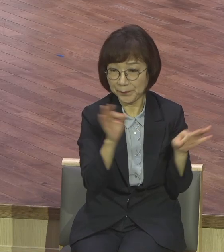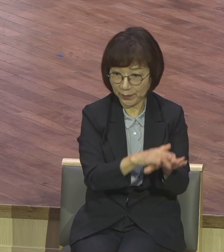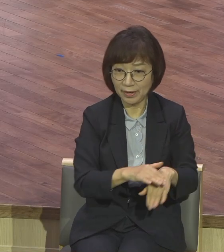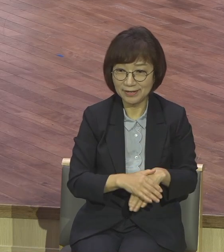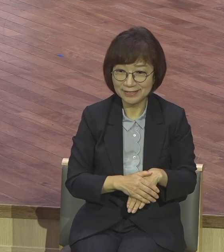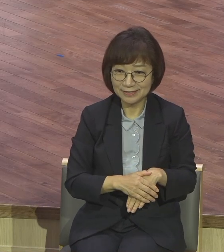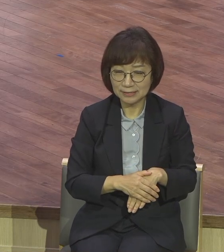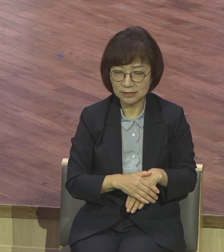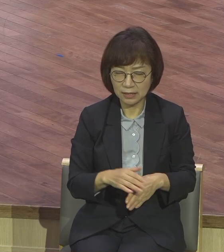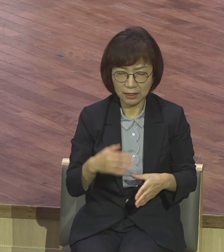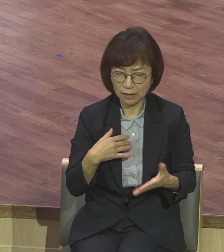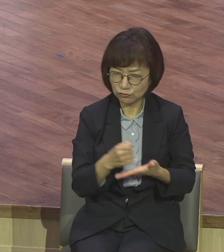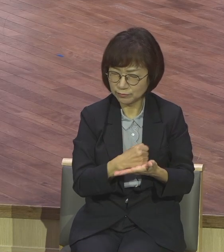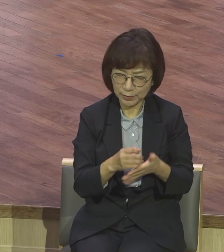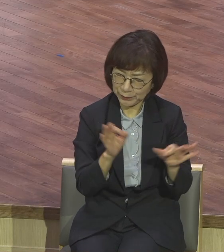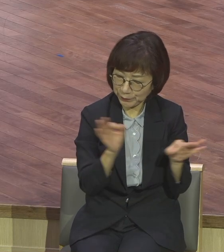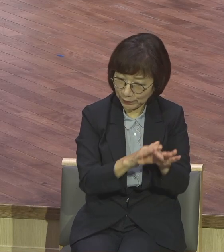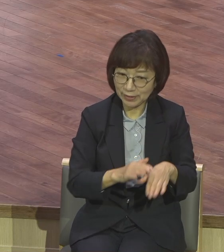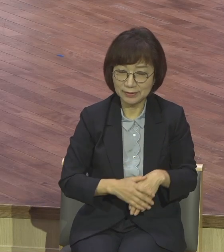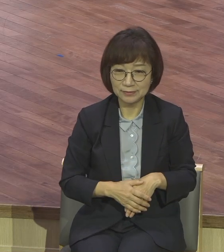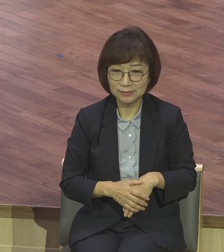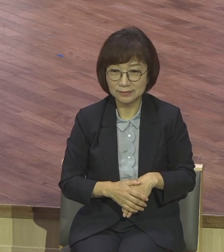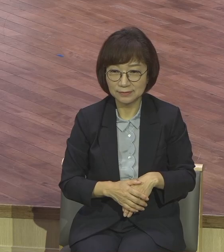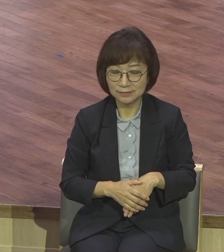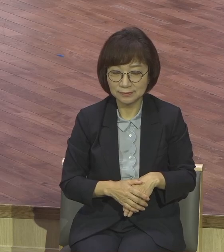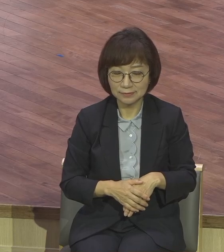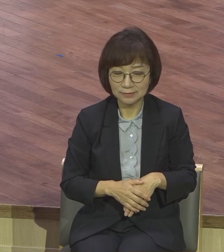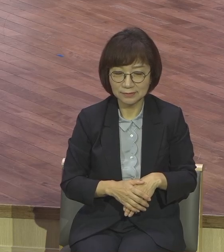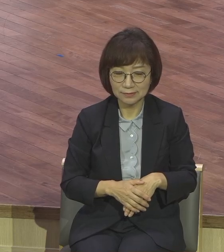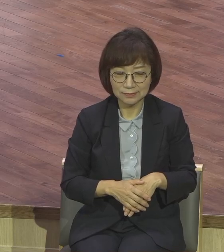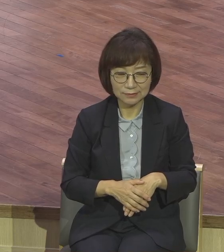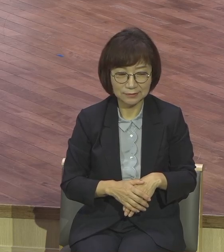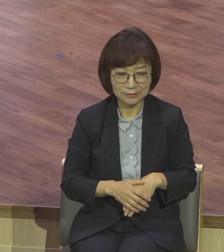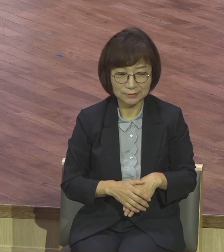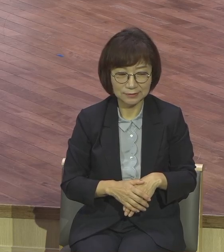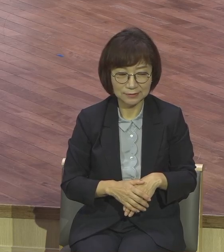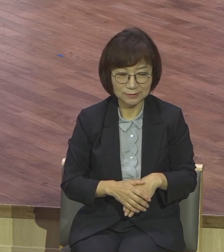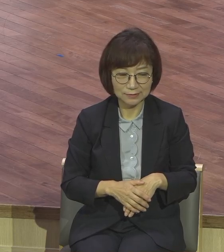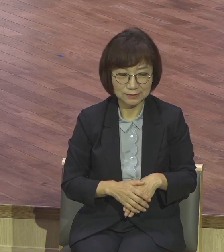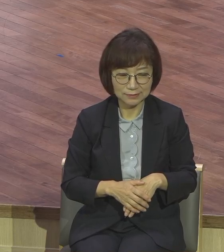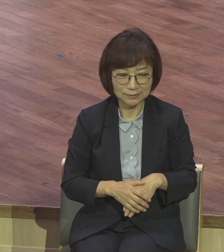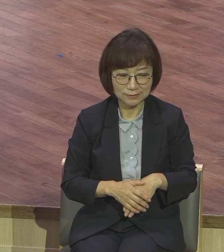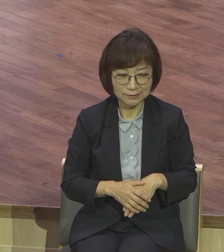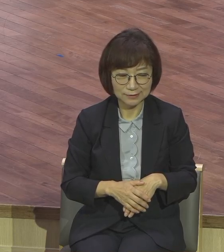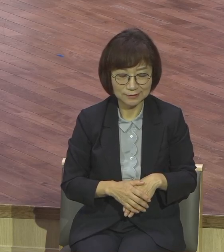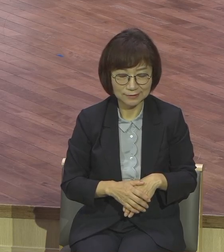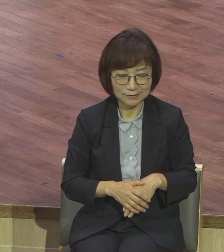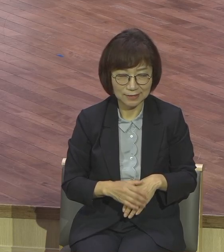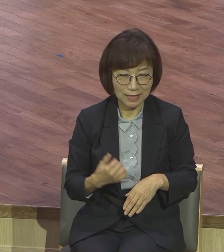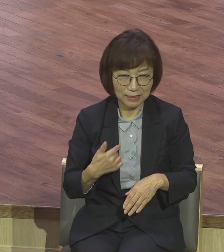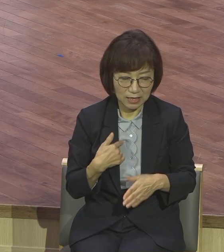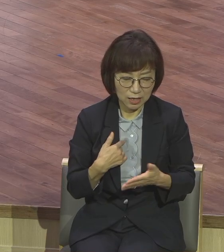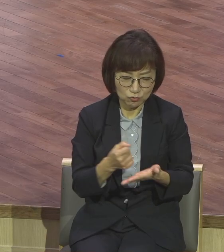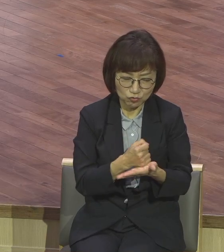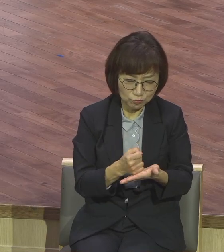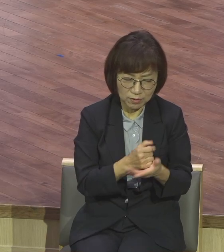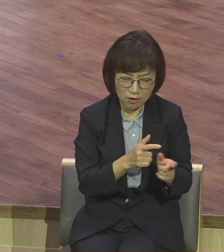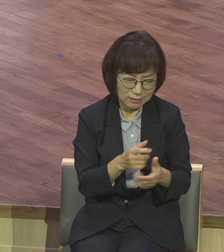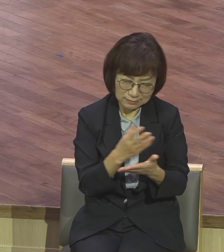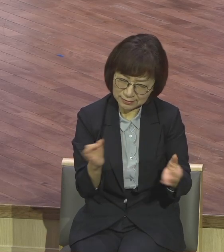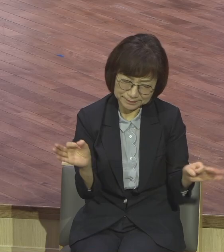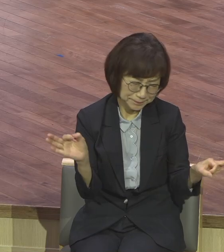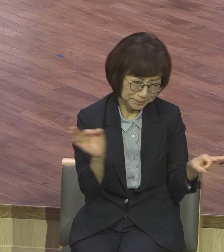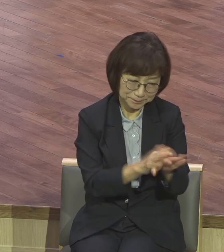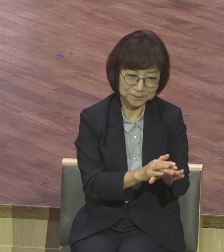내 운명도 없다. 내 운명이 그래. 뭐가 있어 내 운명이? 그거 다 종교인들이 하는